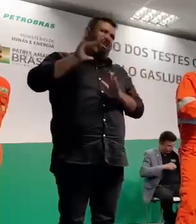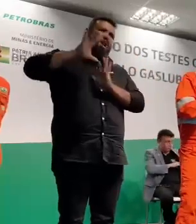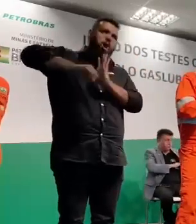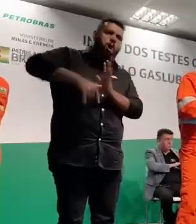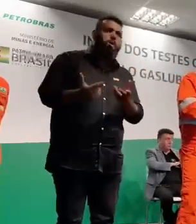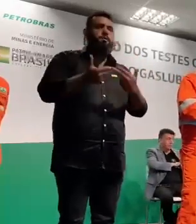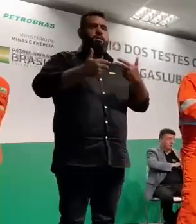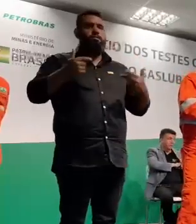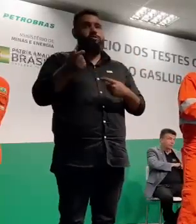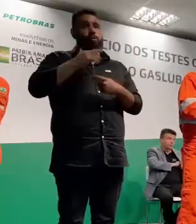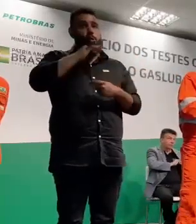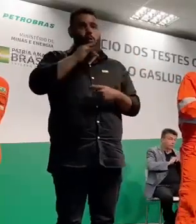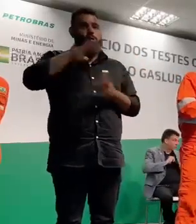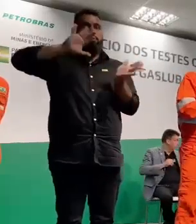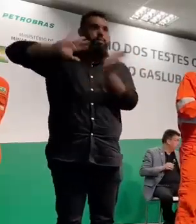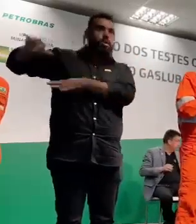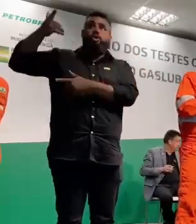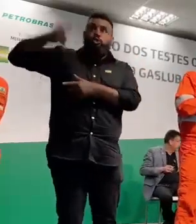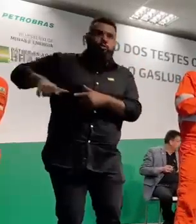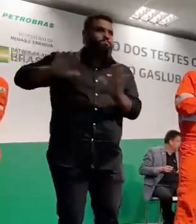má gestão